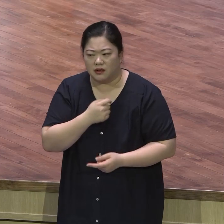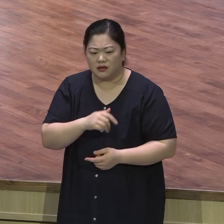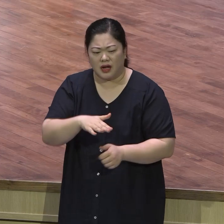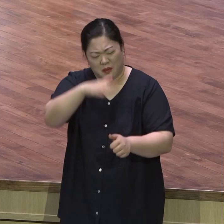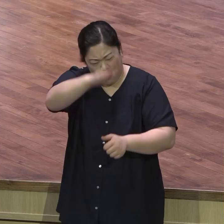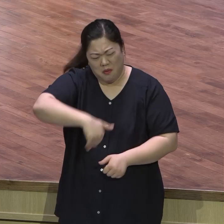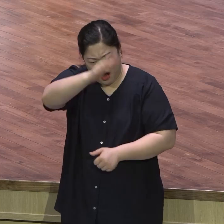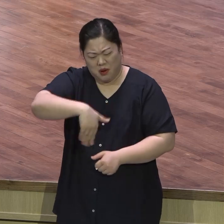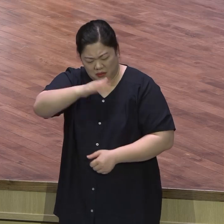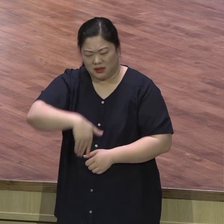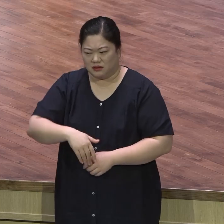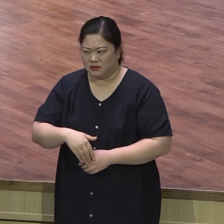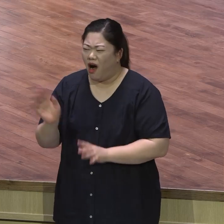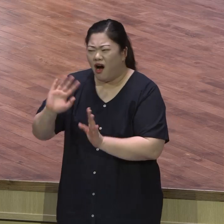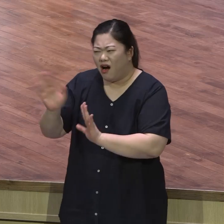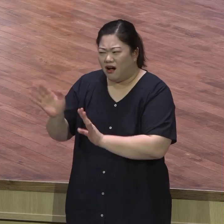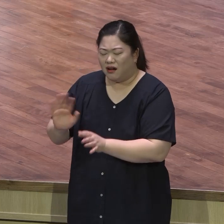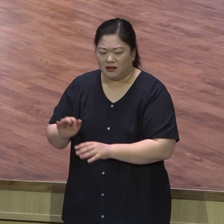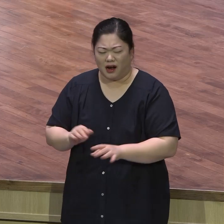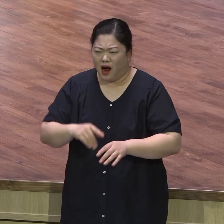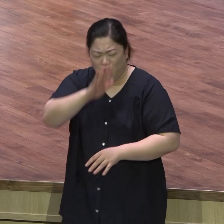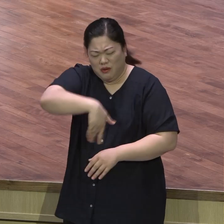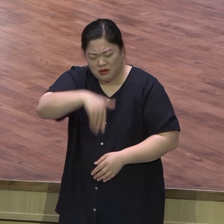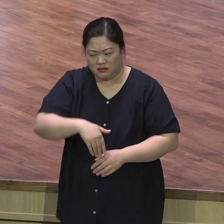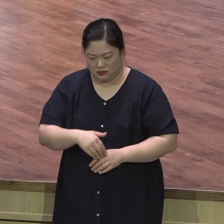아이고 오라. 그래 글자 하나 써가지고 액자 하나 줬다 하더라고.